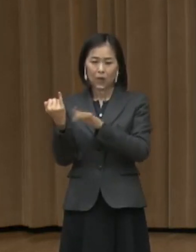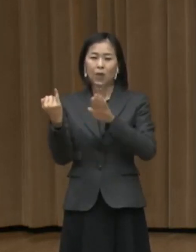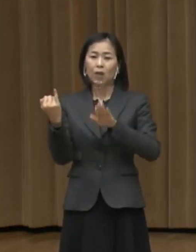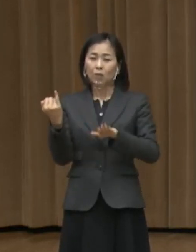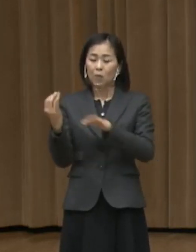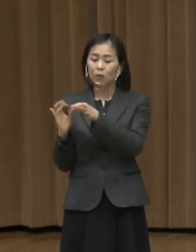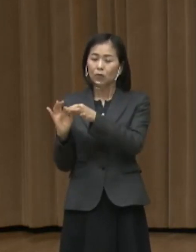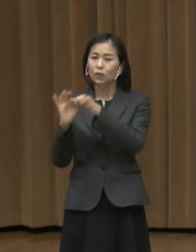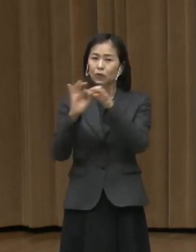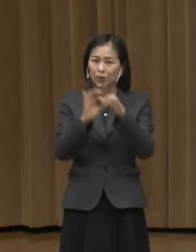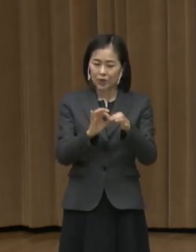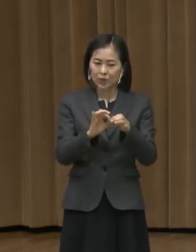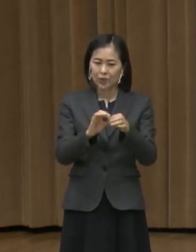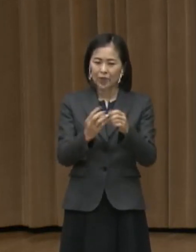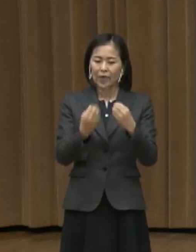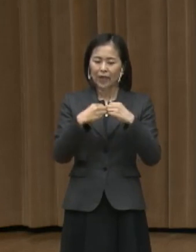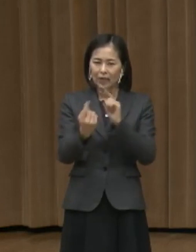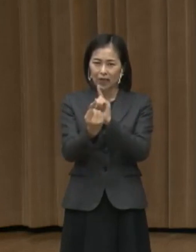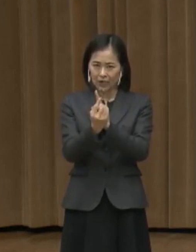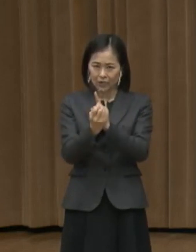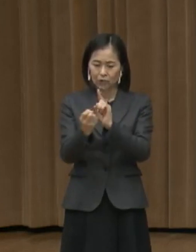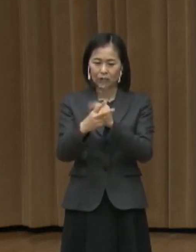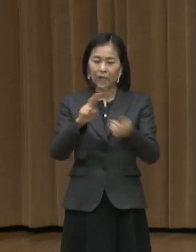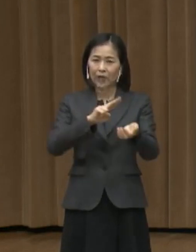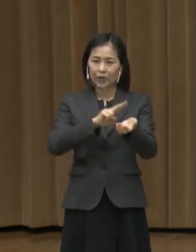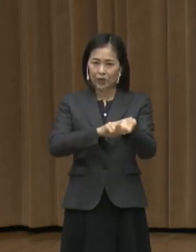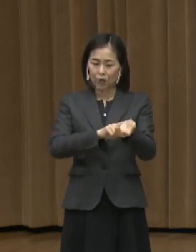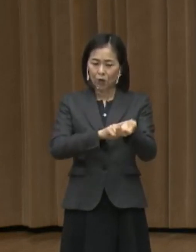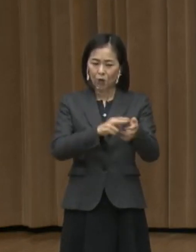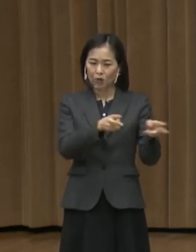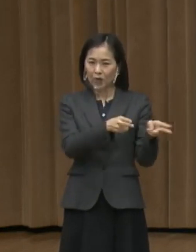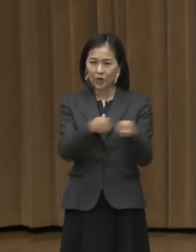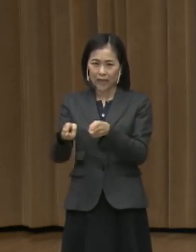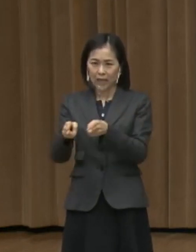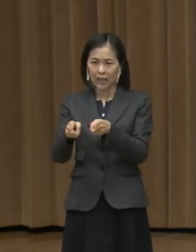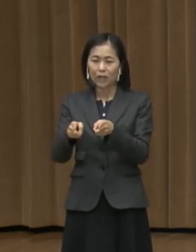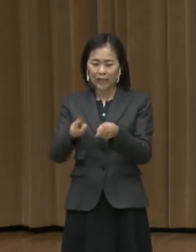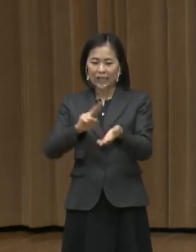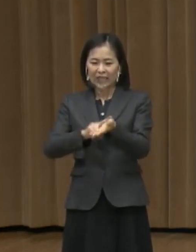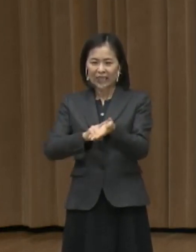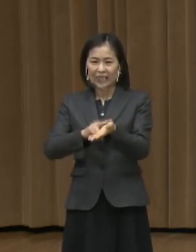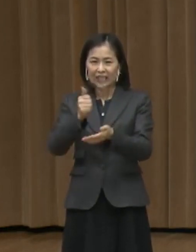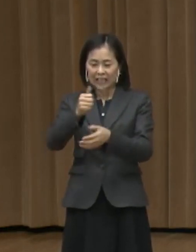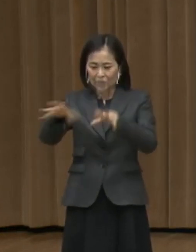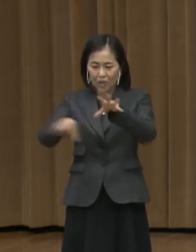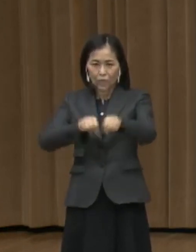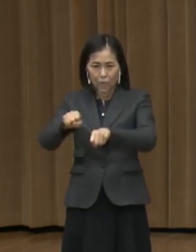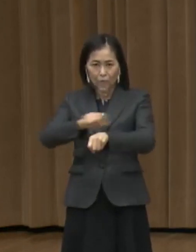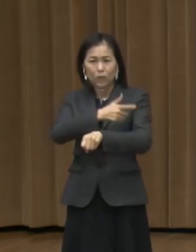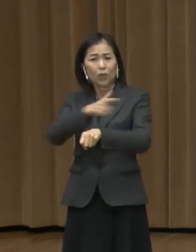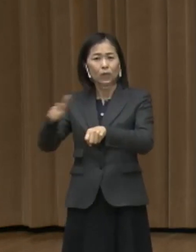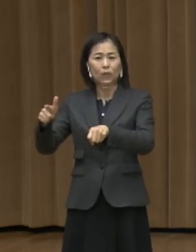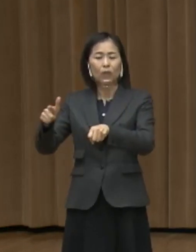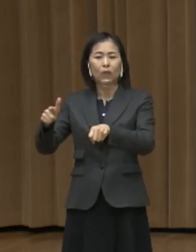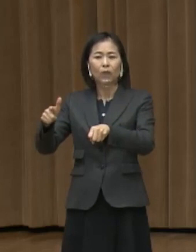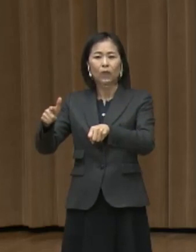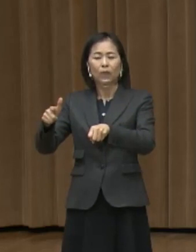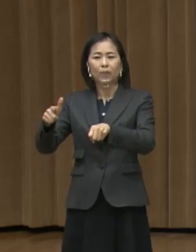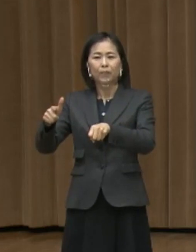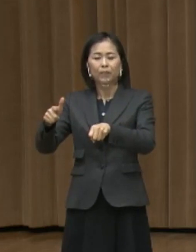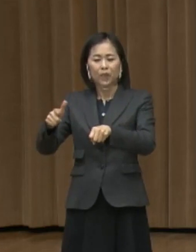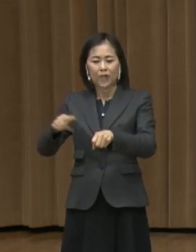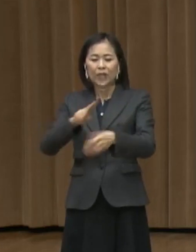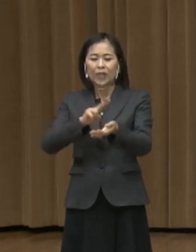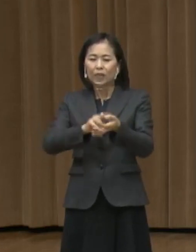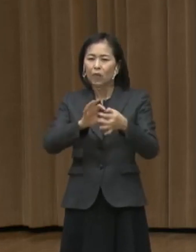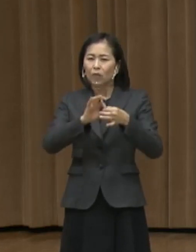感染症対策はもちろん、医療提供体制の整備、医師確保の推進、地域保健医療計画の推進など、医